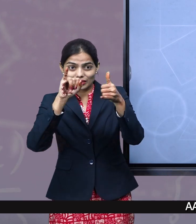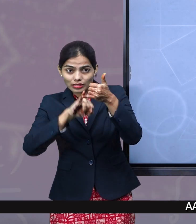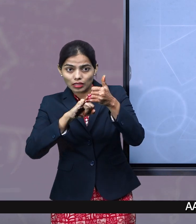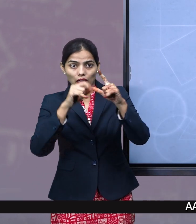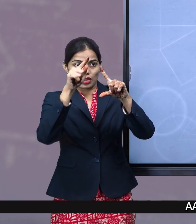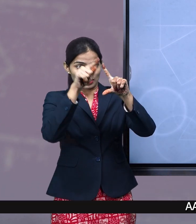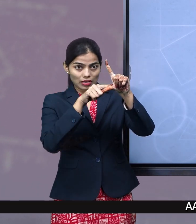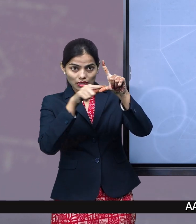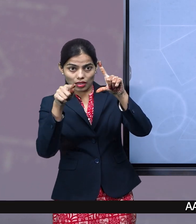AAS,